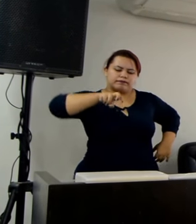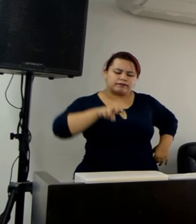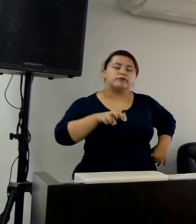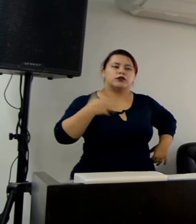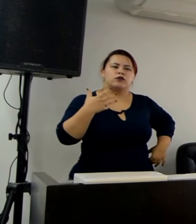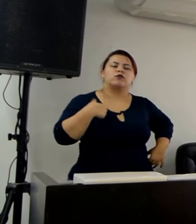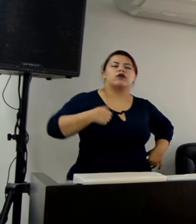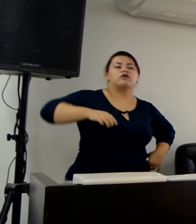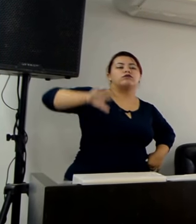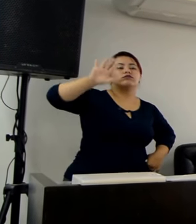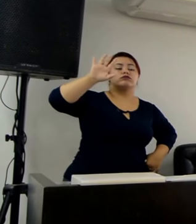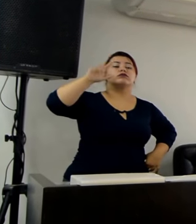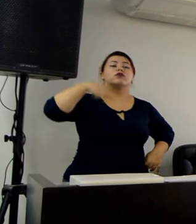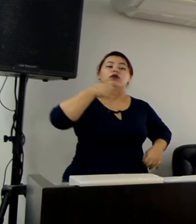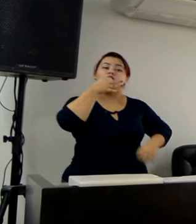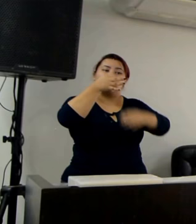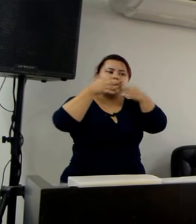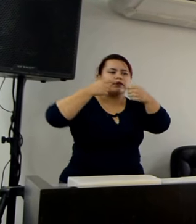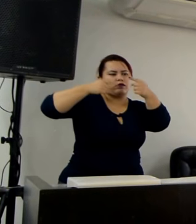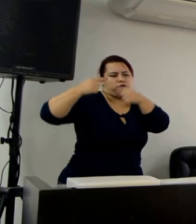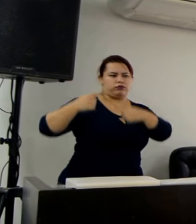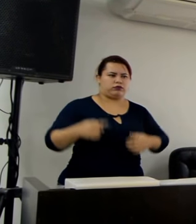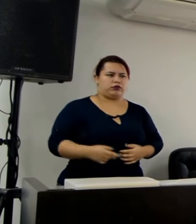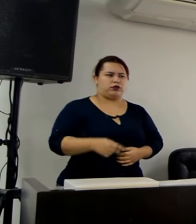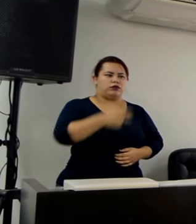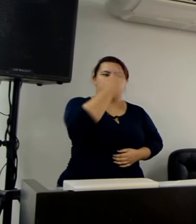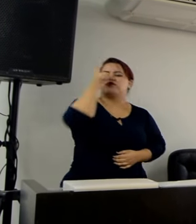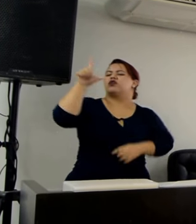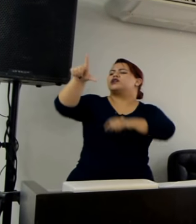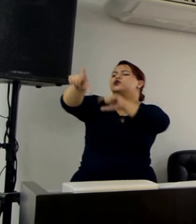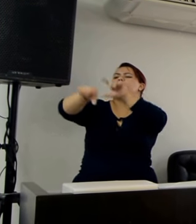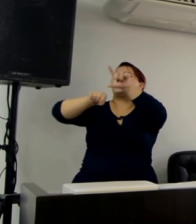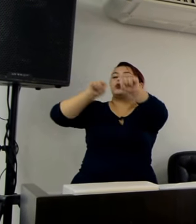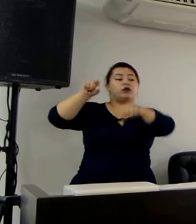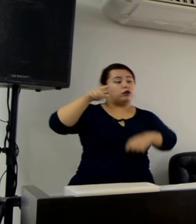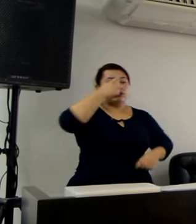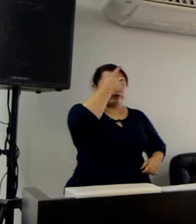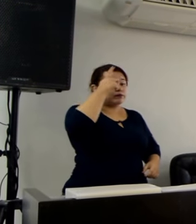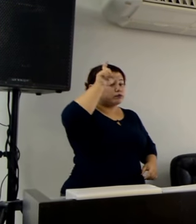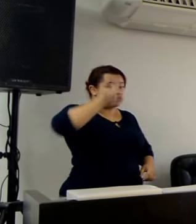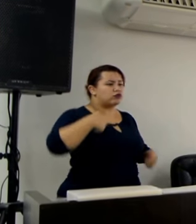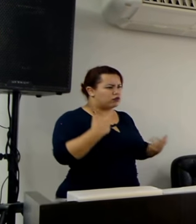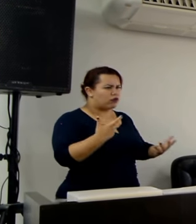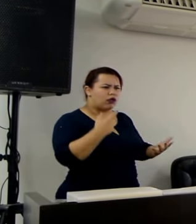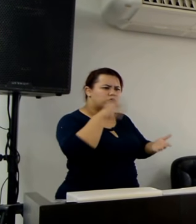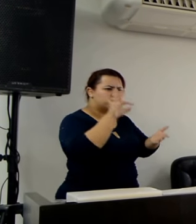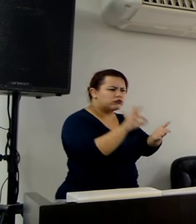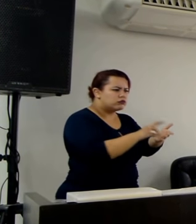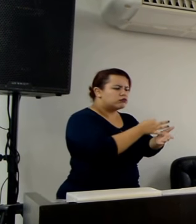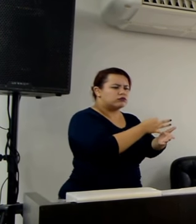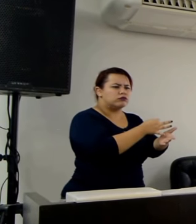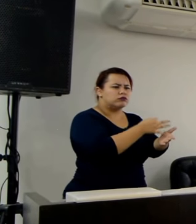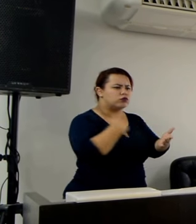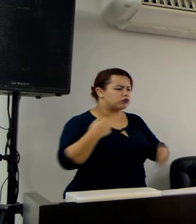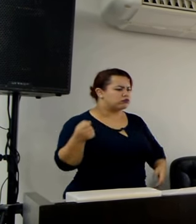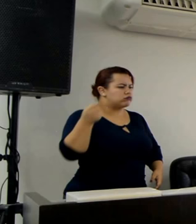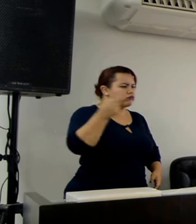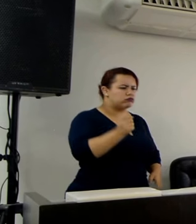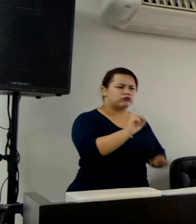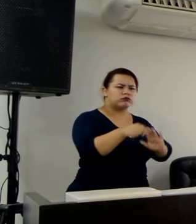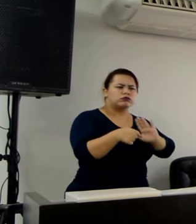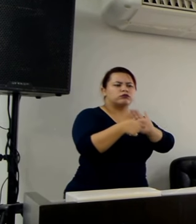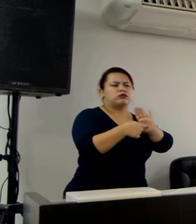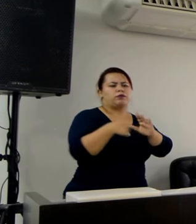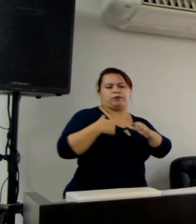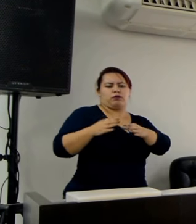segurada. Isso não é por escolha do executivo, a sociedade civil, ela é eleita no fórum, certo? Eu falei para todos,